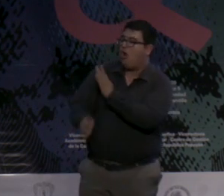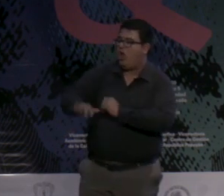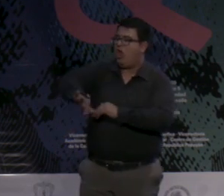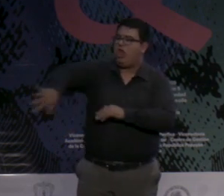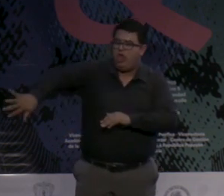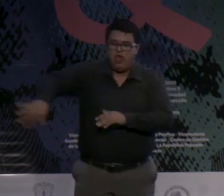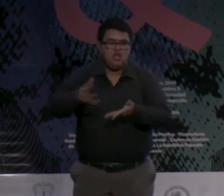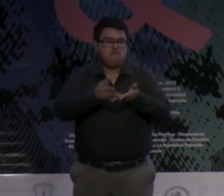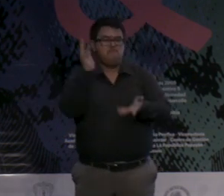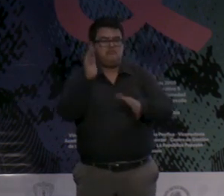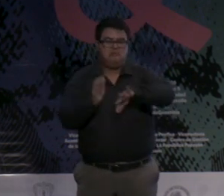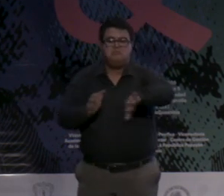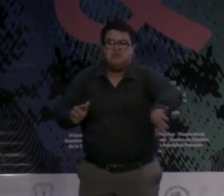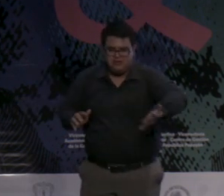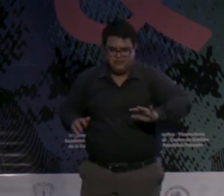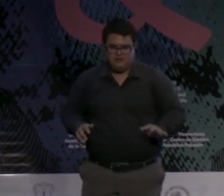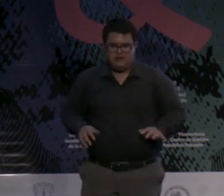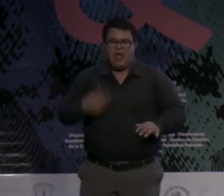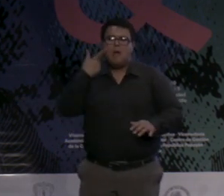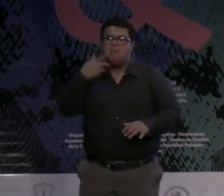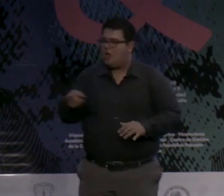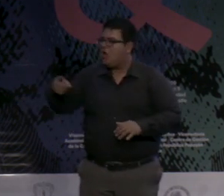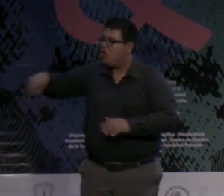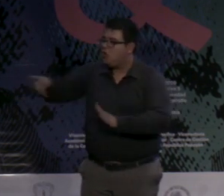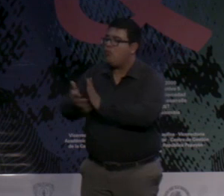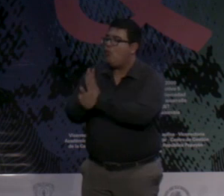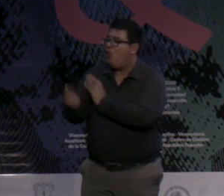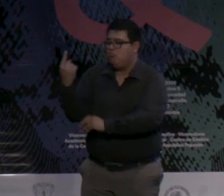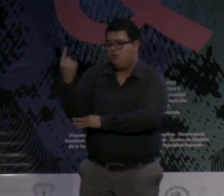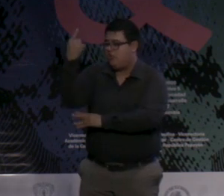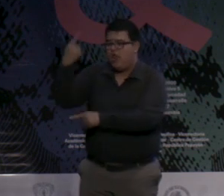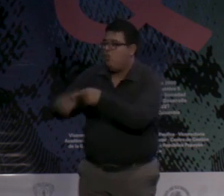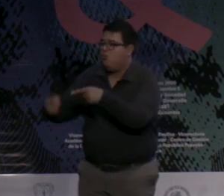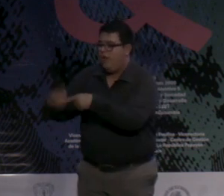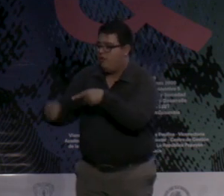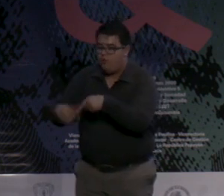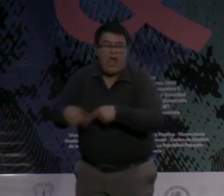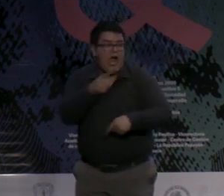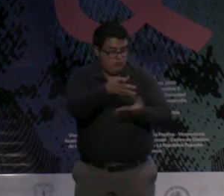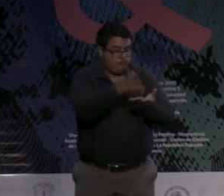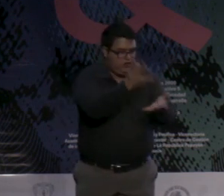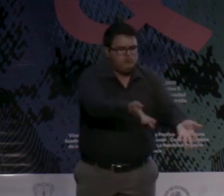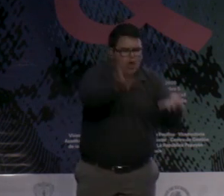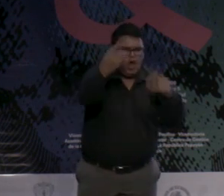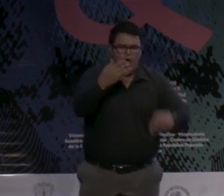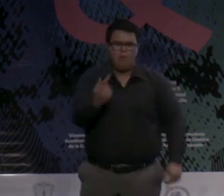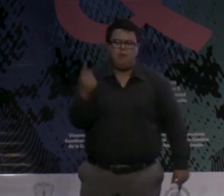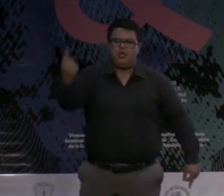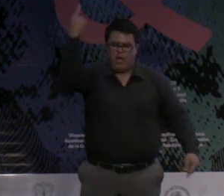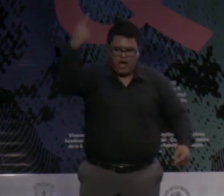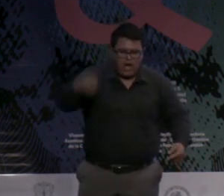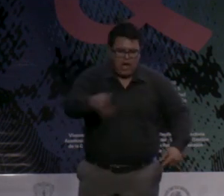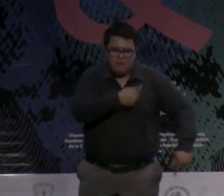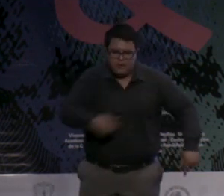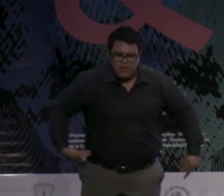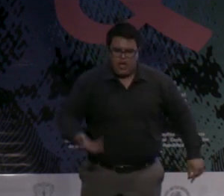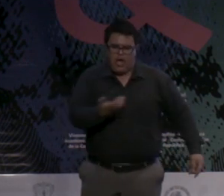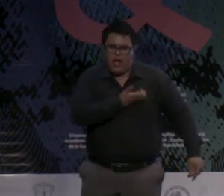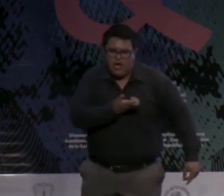Borrar a los pobres, desactivar a los pobres de la política y conducirlos a lugares funcionales donde son